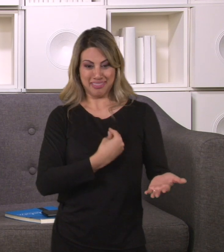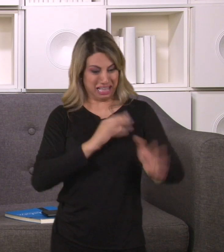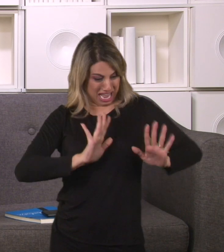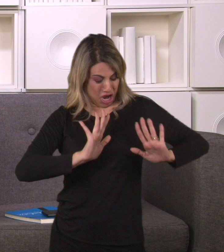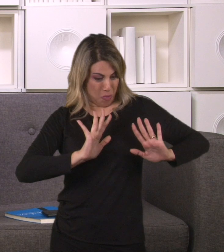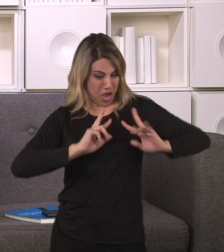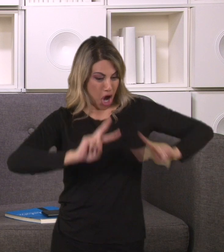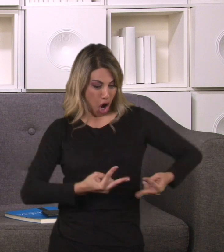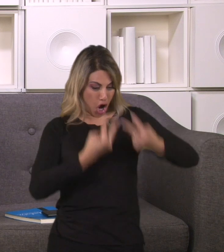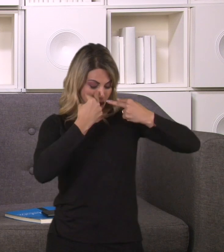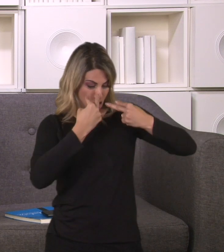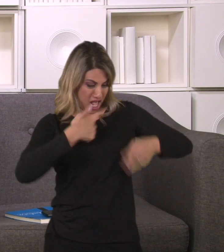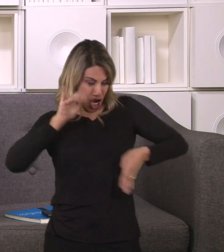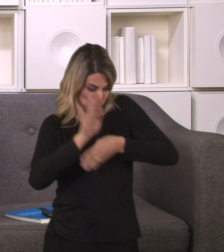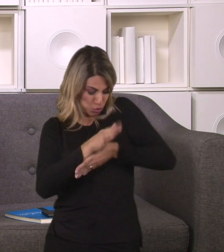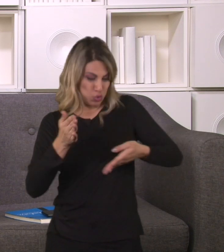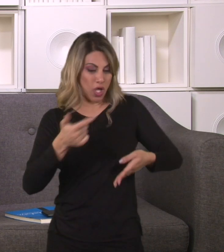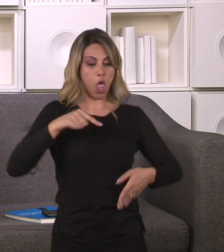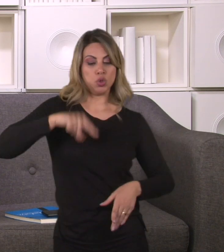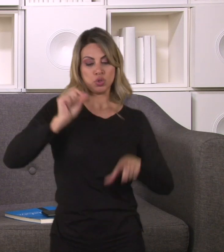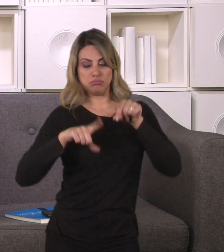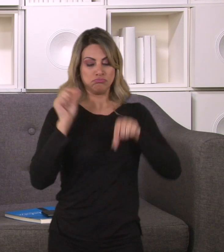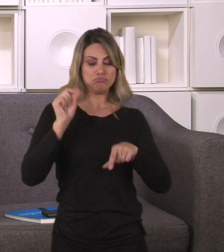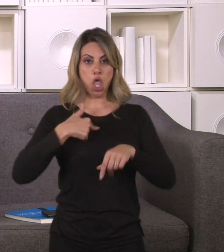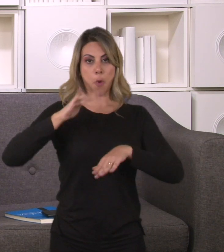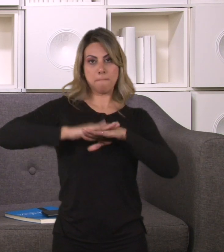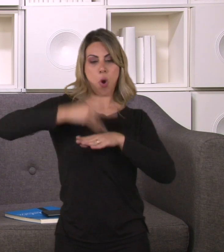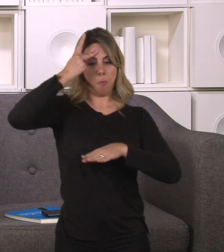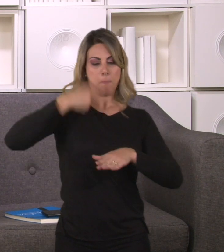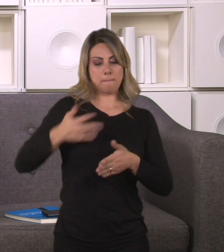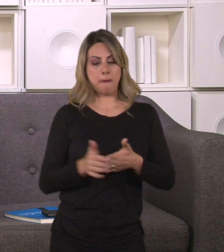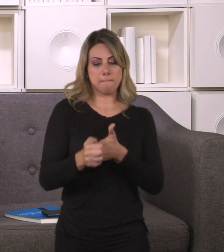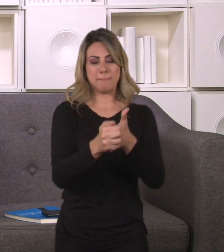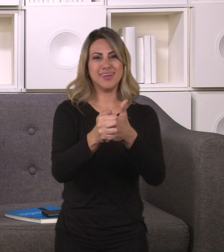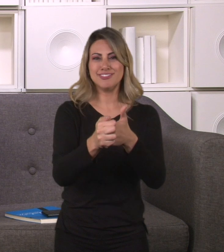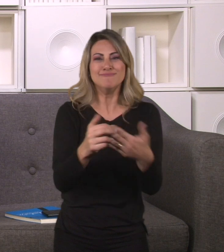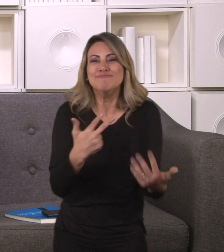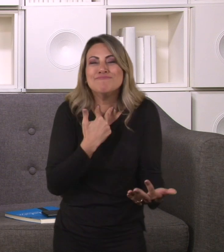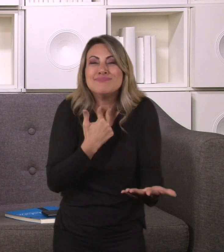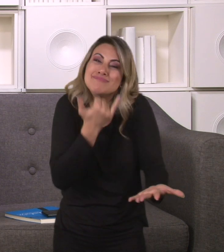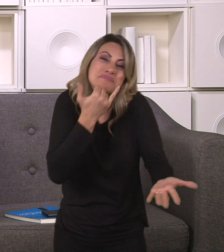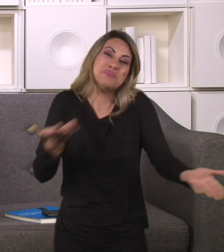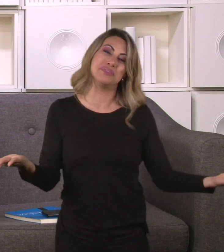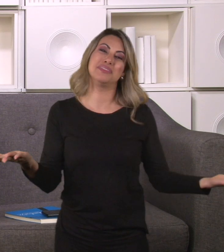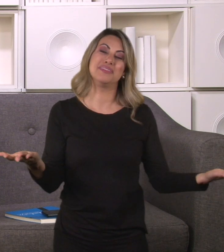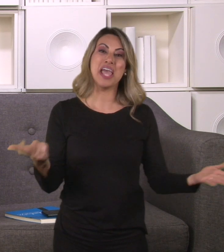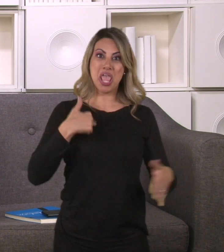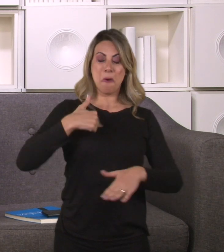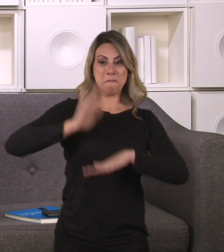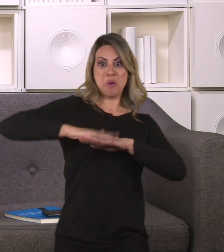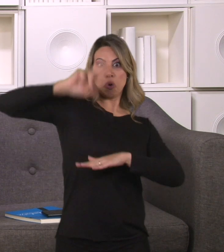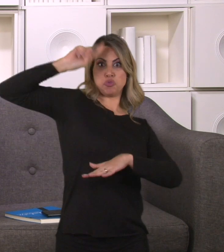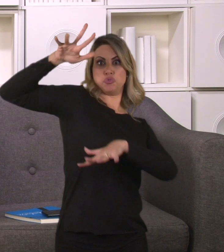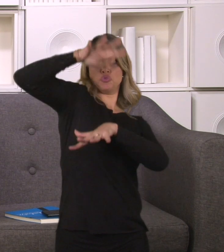sabedoria, aos nossos anseios. Então, deu ruim. E a gente não é onipotente. E também